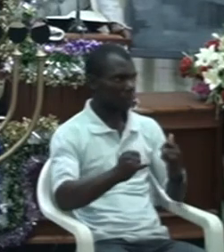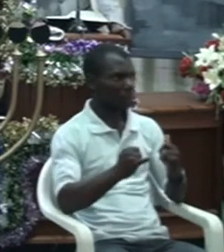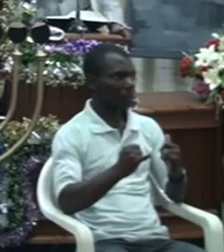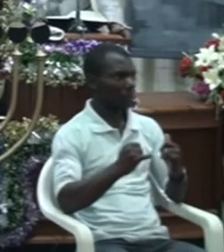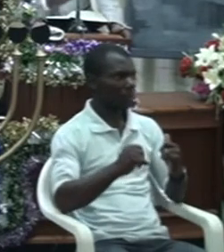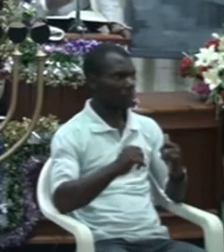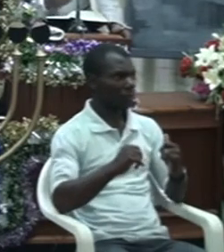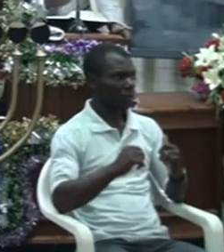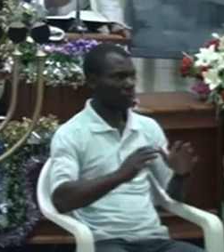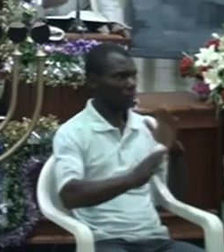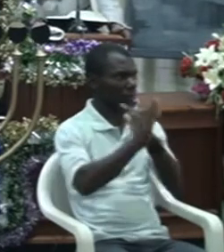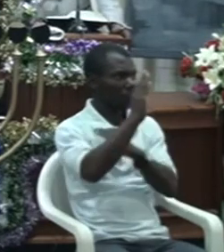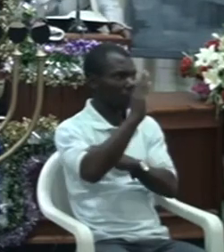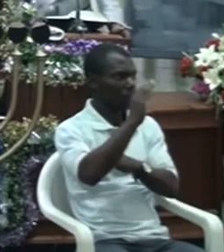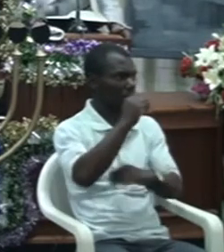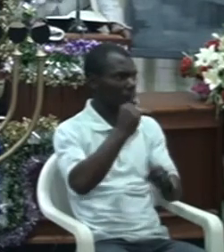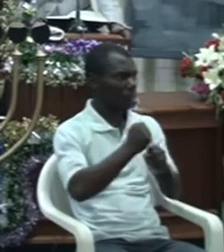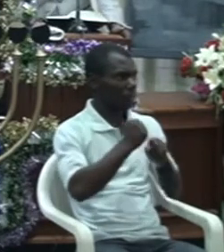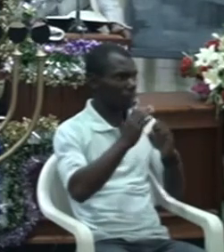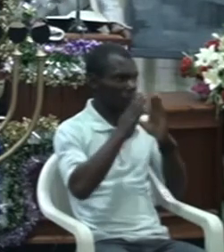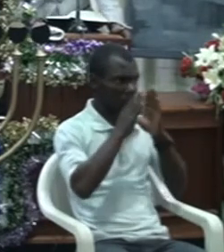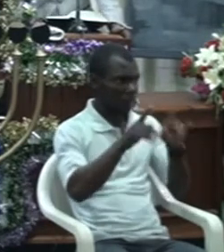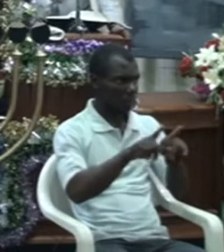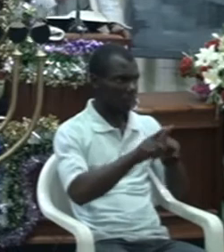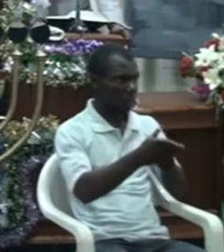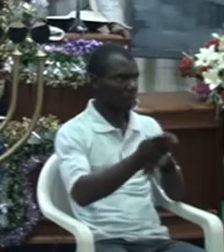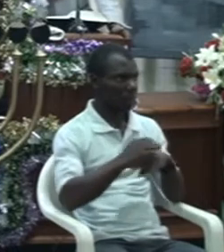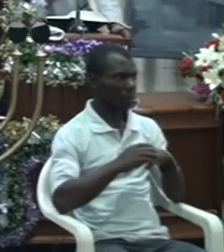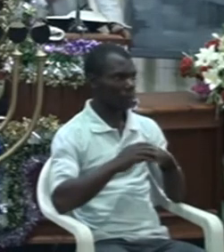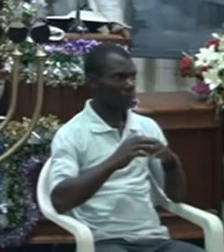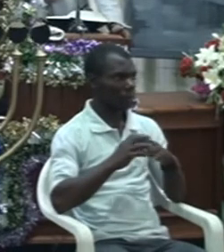du Saint-Esprit. Dieu n'agit pas de cette manière.